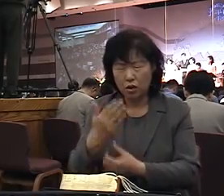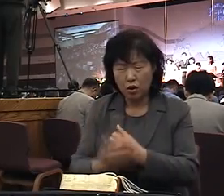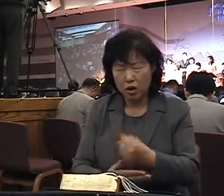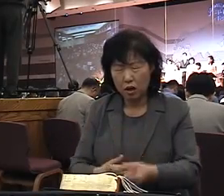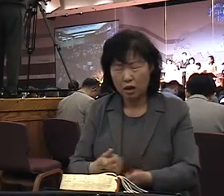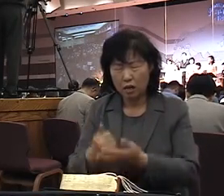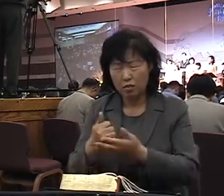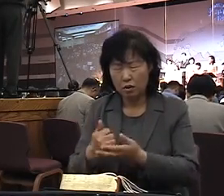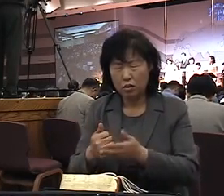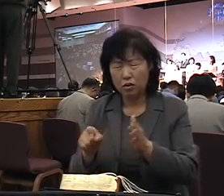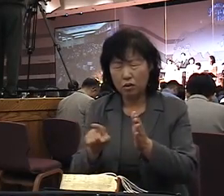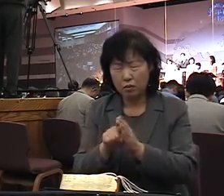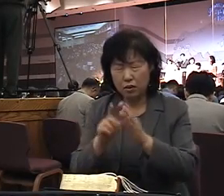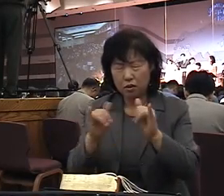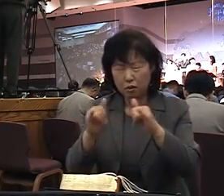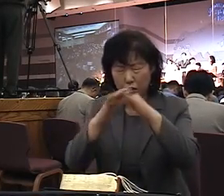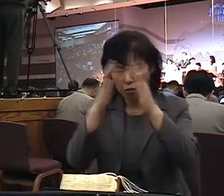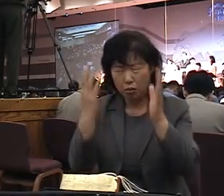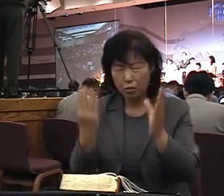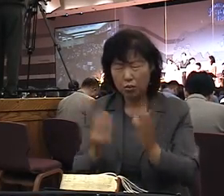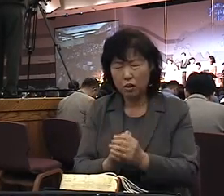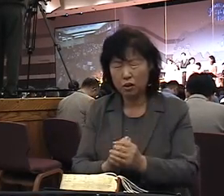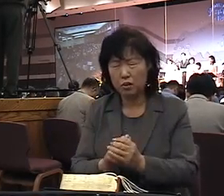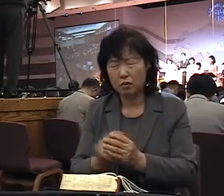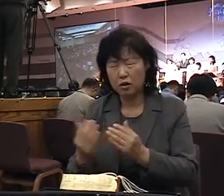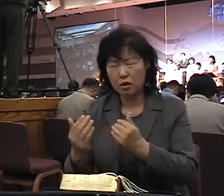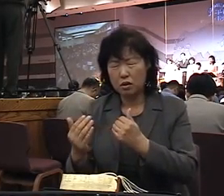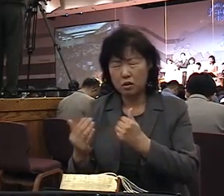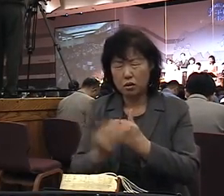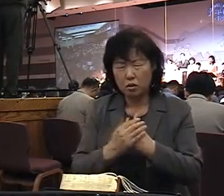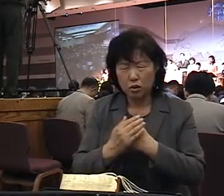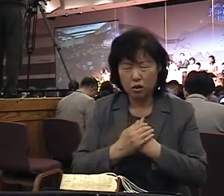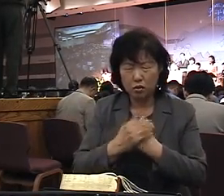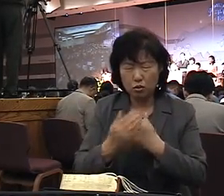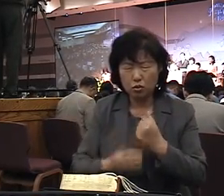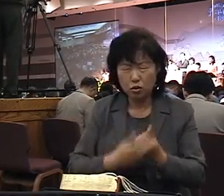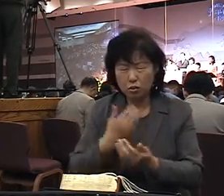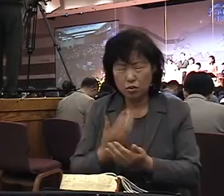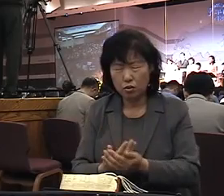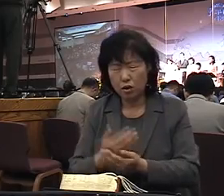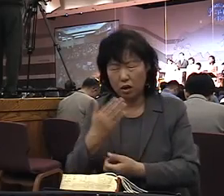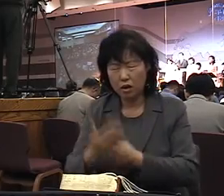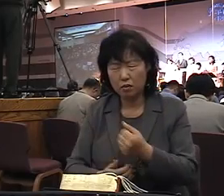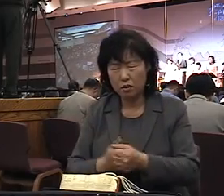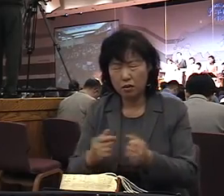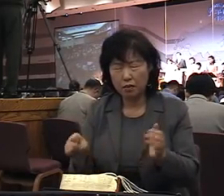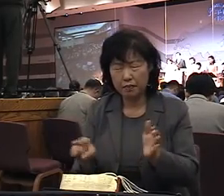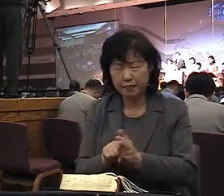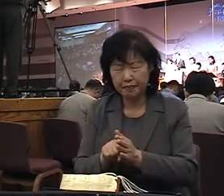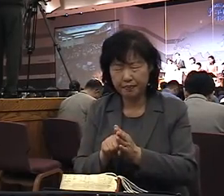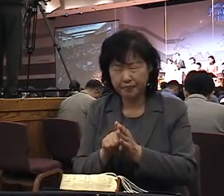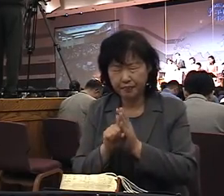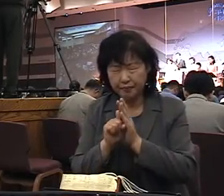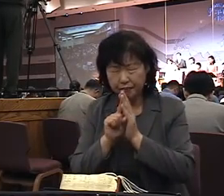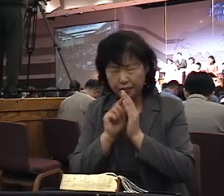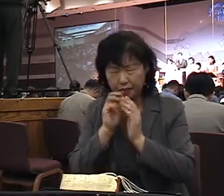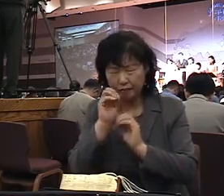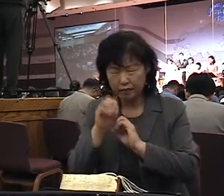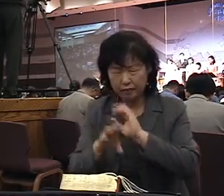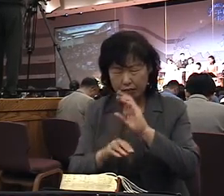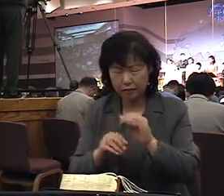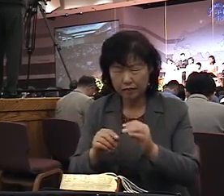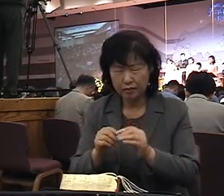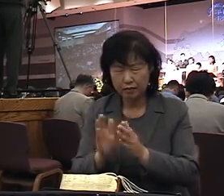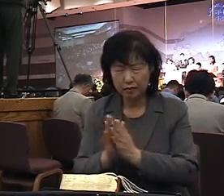백성들을 살려주시옵소서. 우리는 주님을 믿습니다. 믿는 마음으로 간구합니다. 할렐루야. 주님을 찬양합니다.